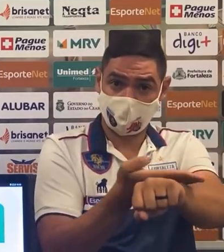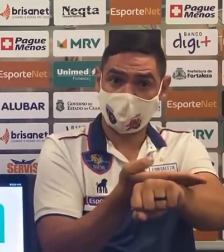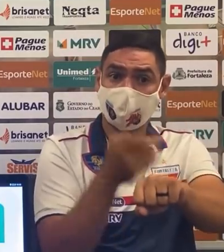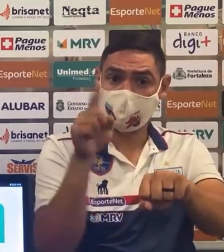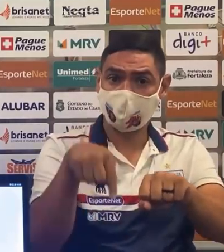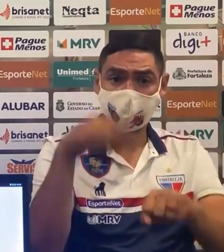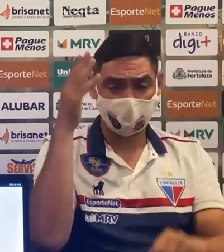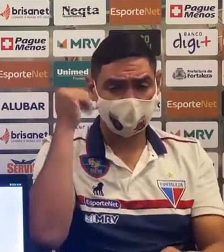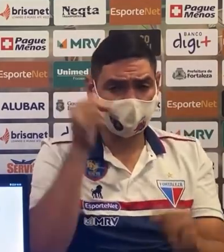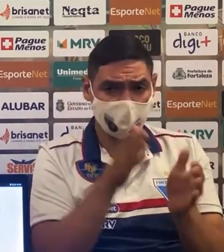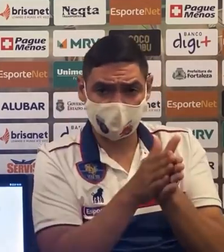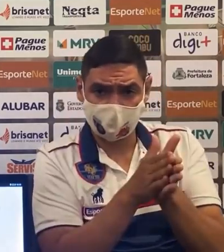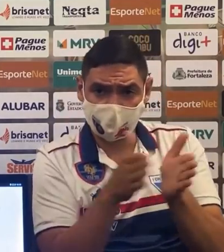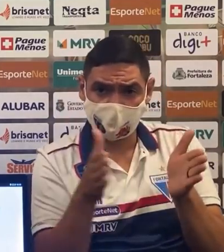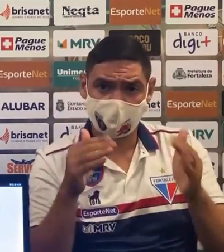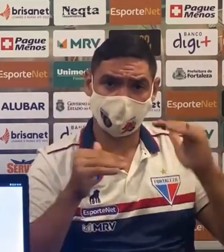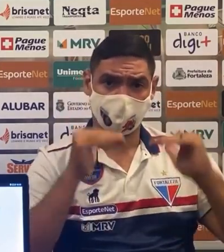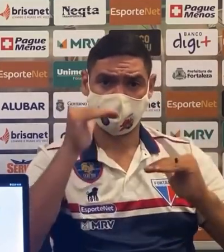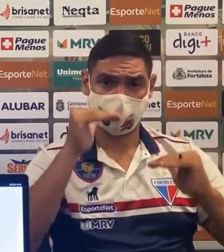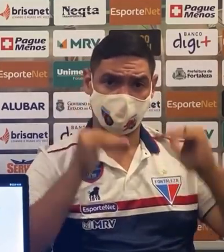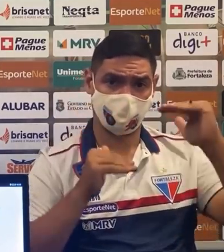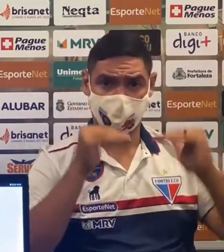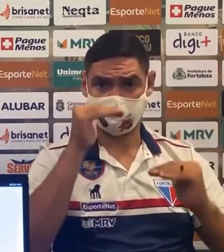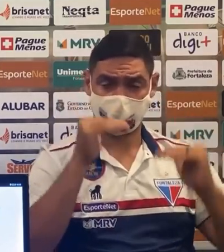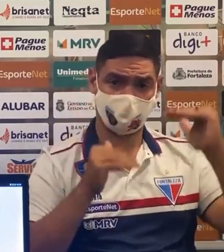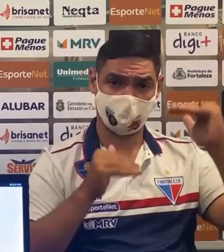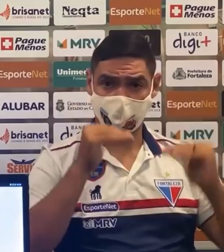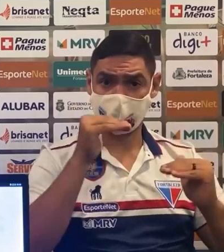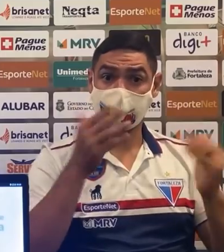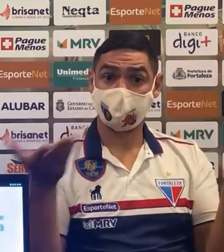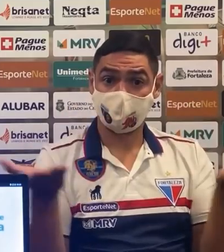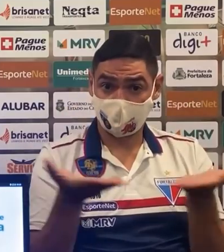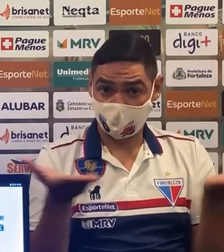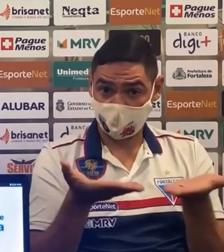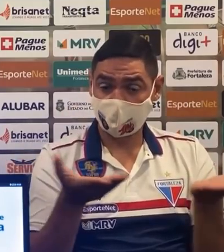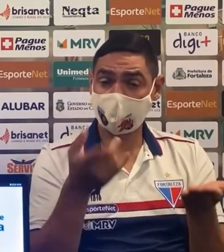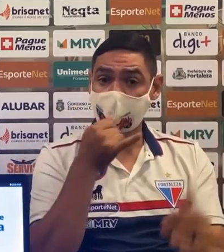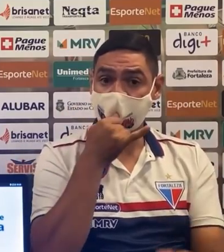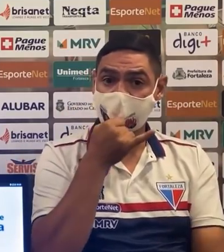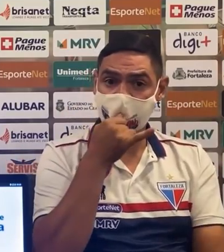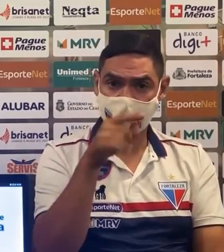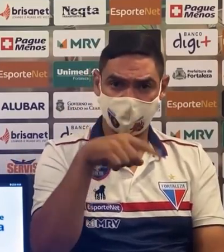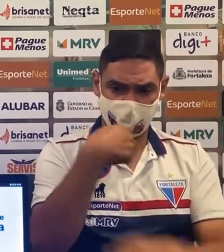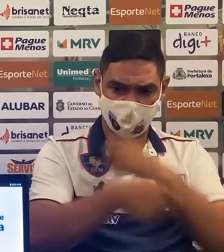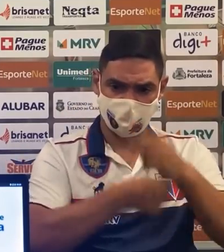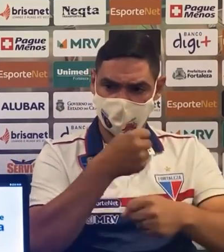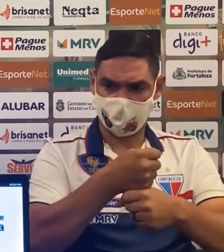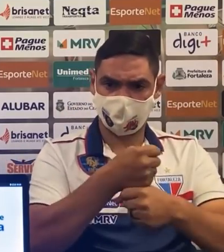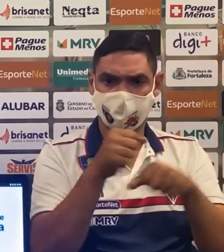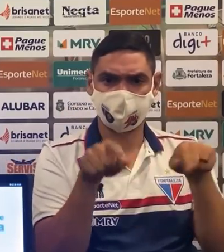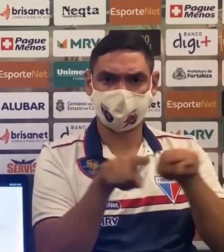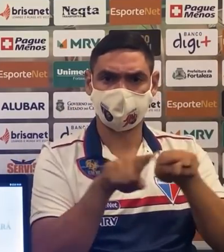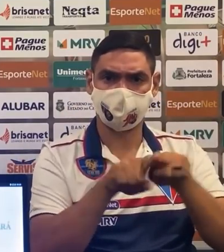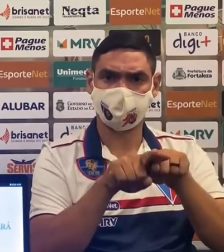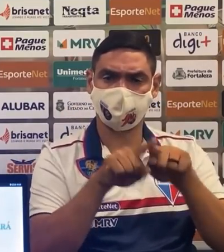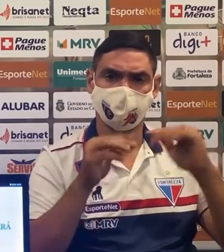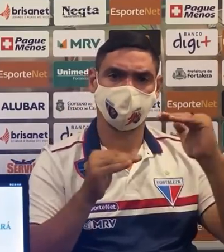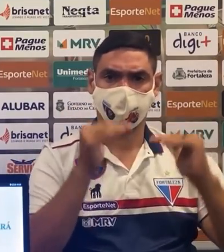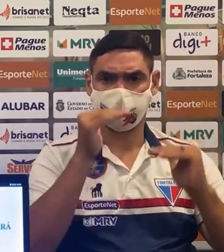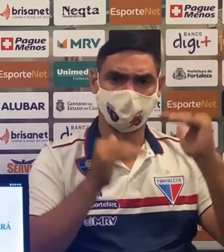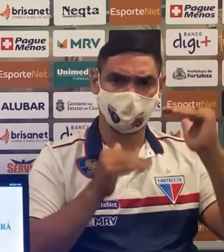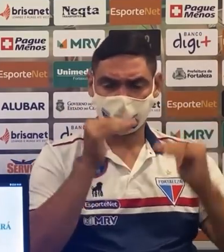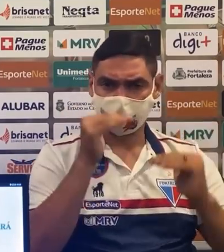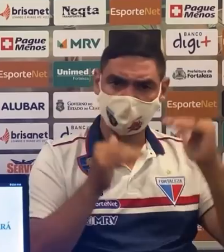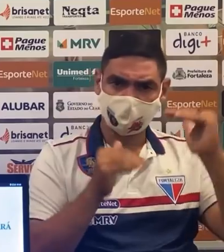por um momento de oscilações. Por exemplo, esse ano tiveram algumas situações, principalmente